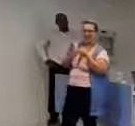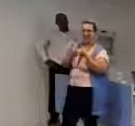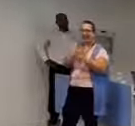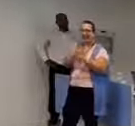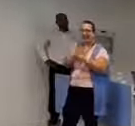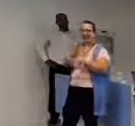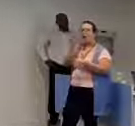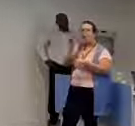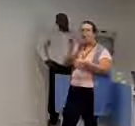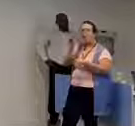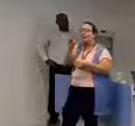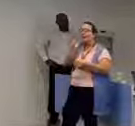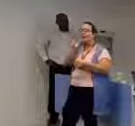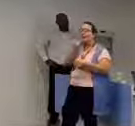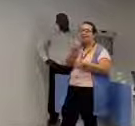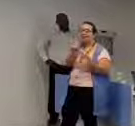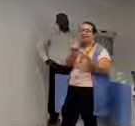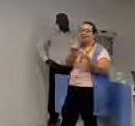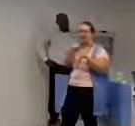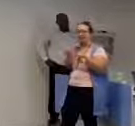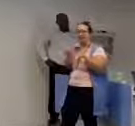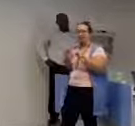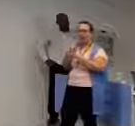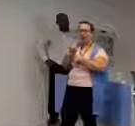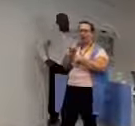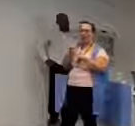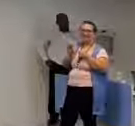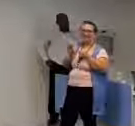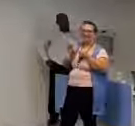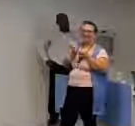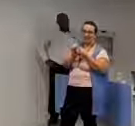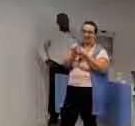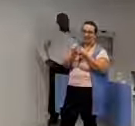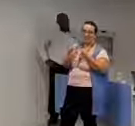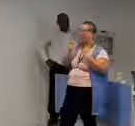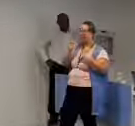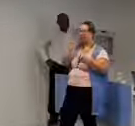corrigir automaticamente sem interferência do usuário, do operador de máquina.